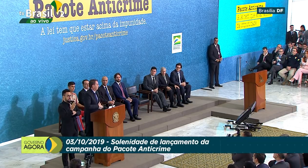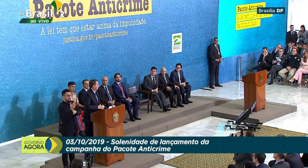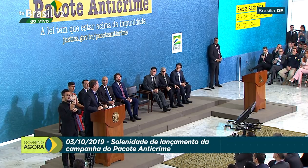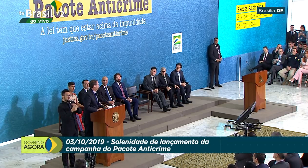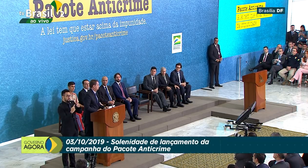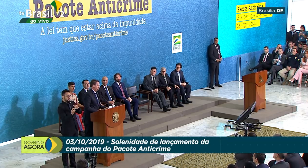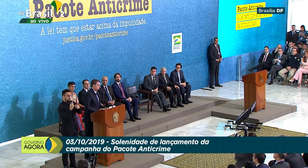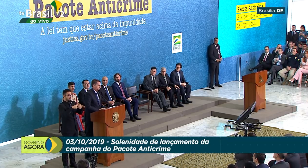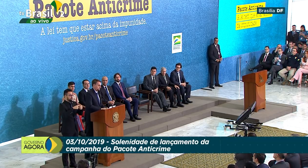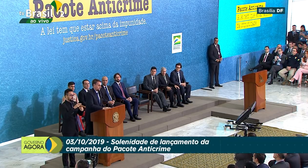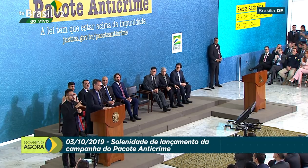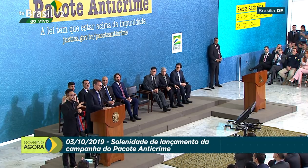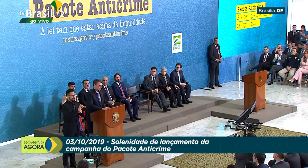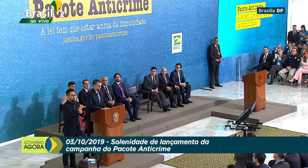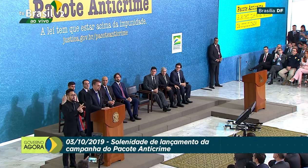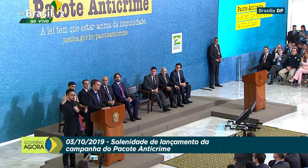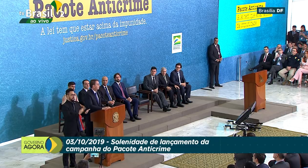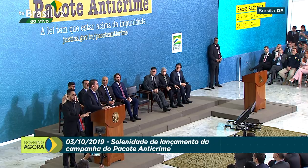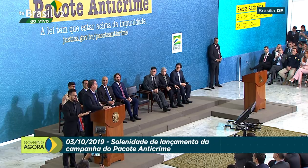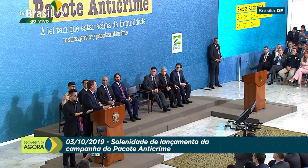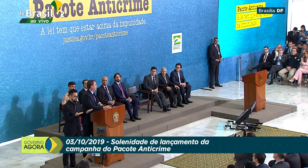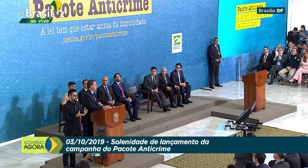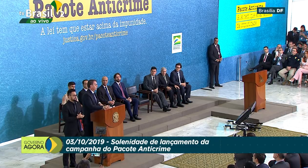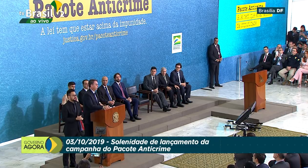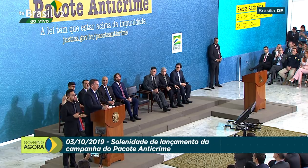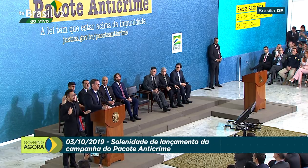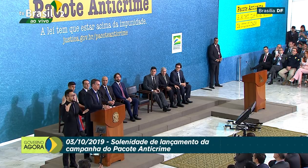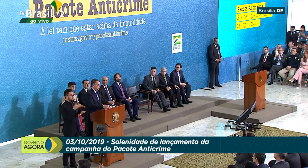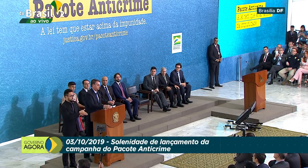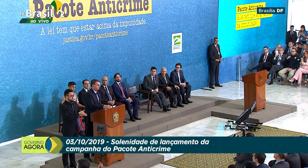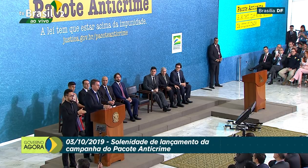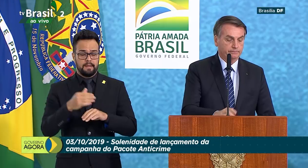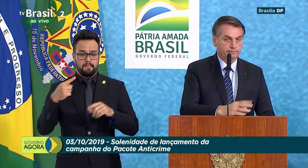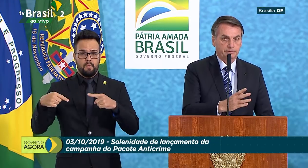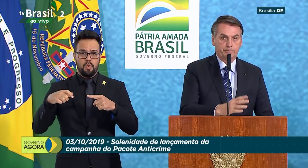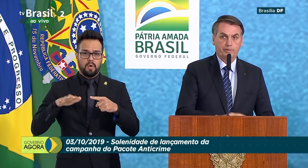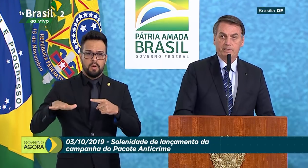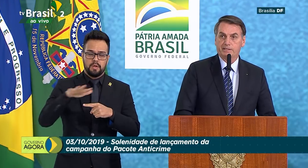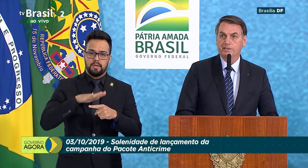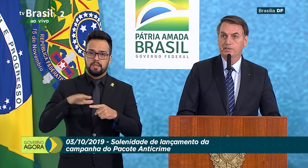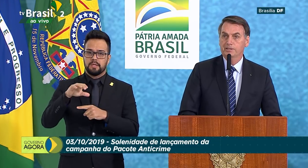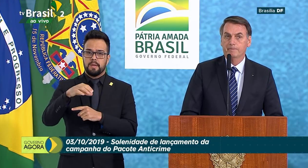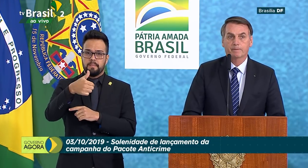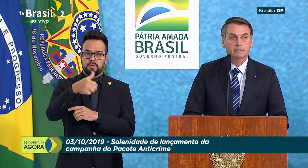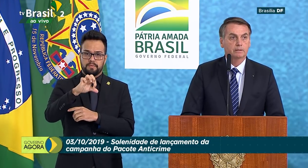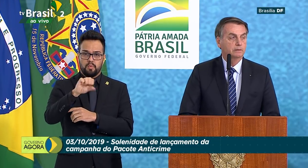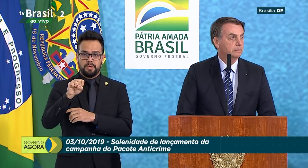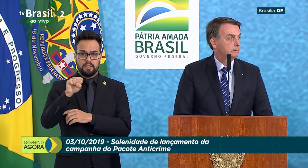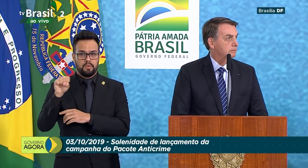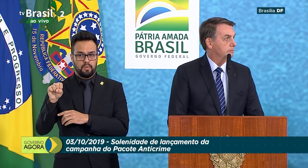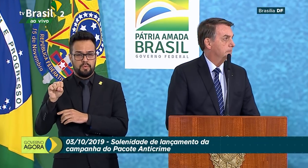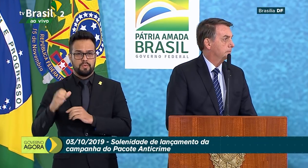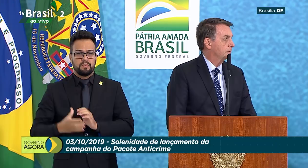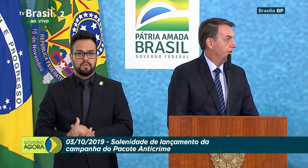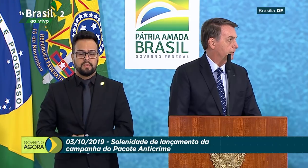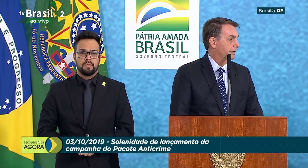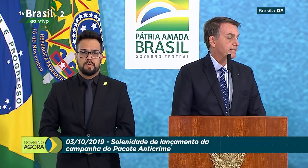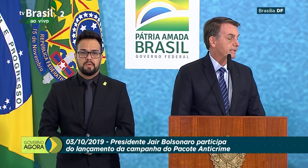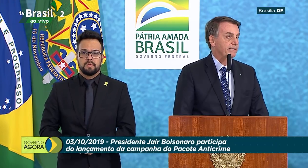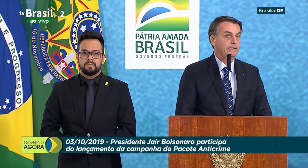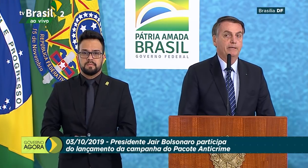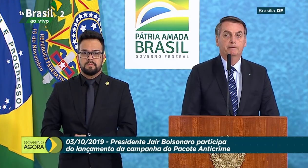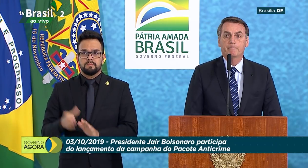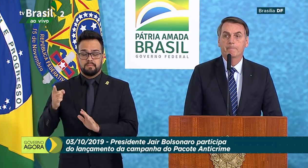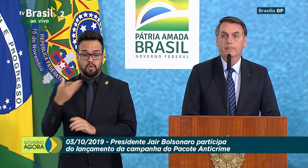do Rio de Janeiro. Entrei na política em 88. Depois assisti um